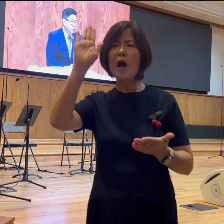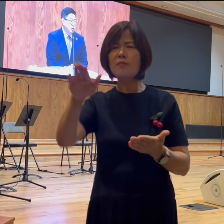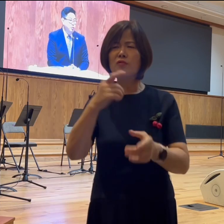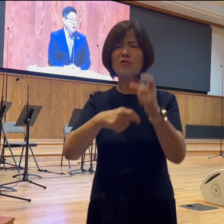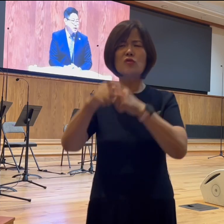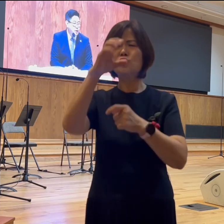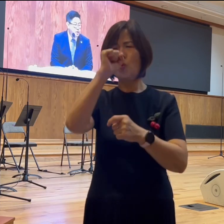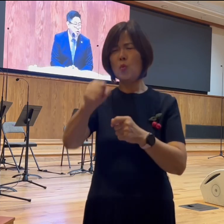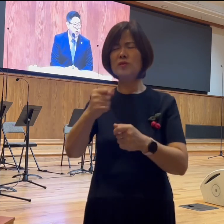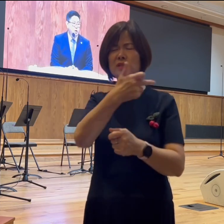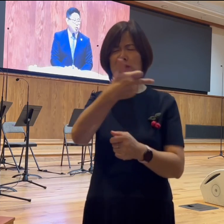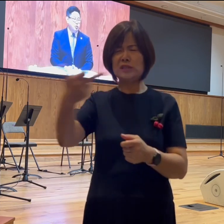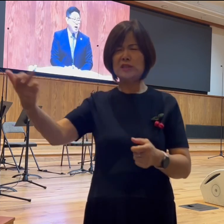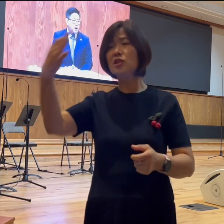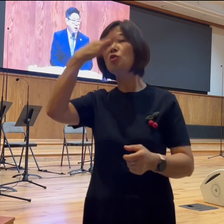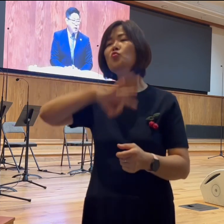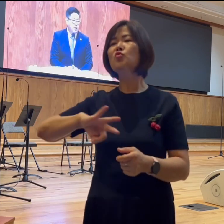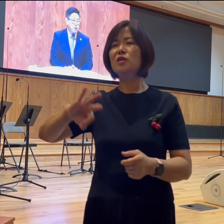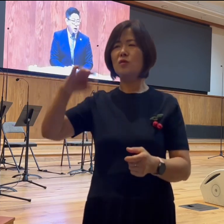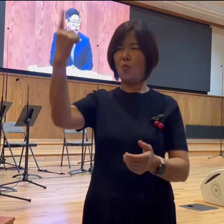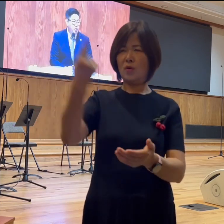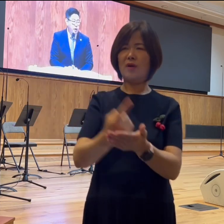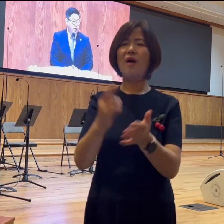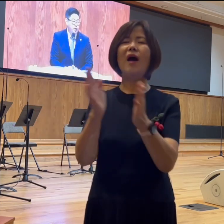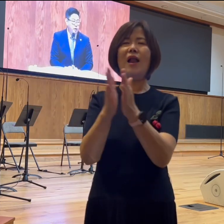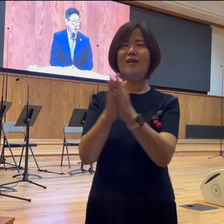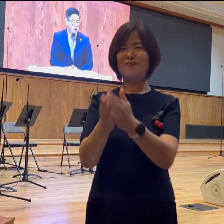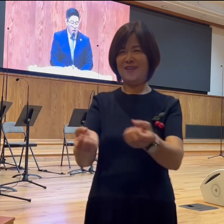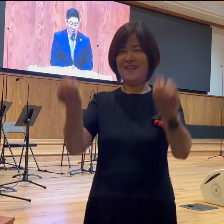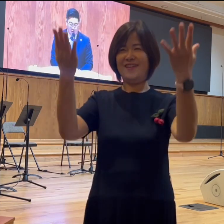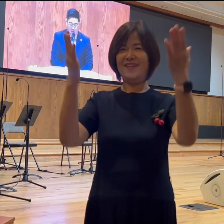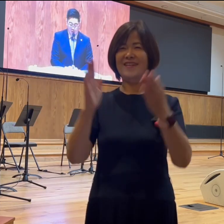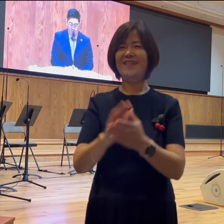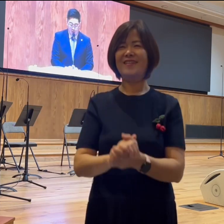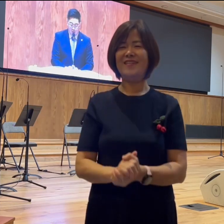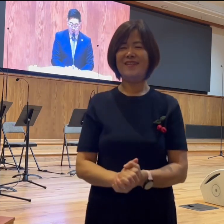없이 너무나 큰 유익이로구나. 할렐루야.